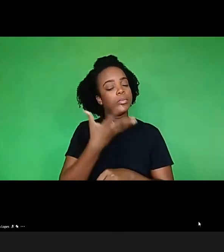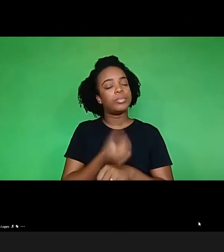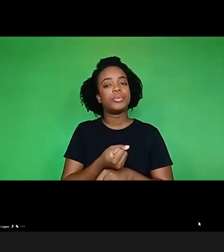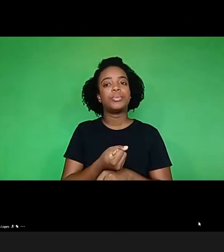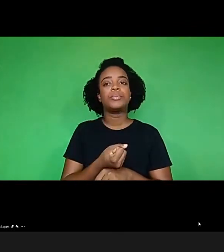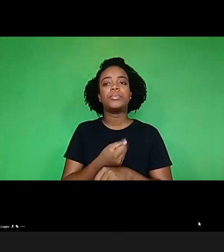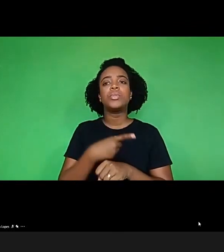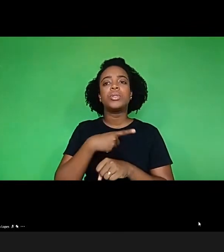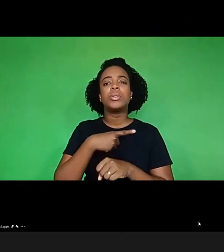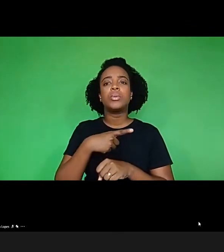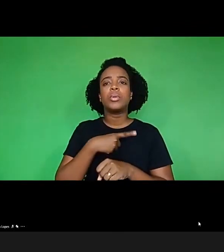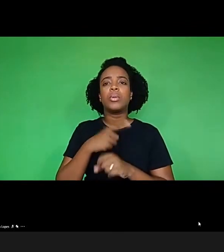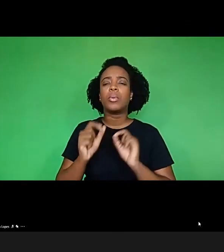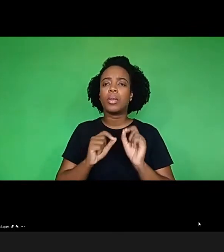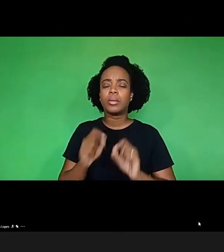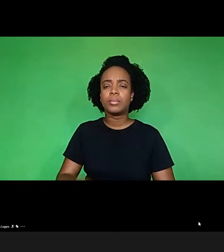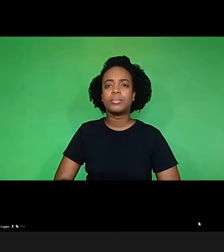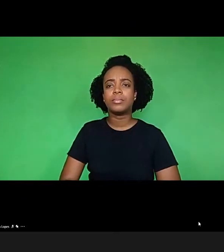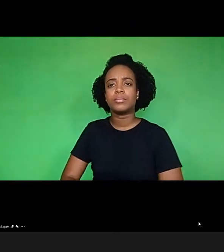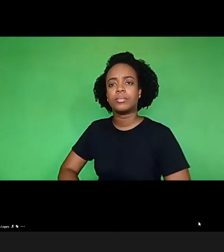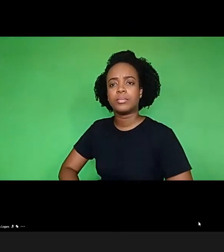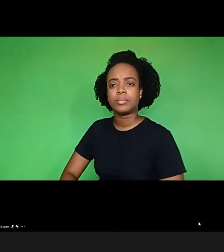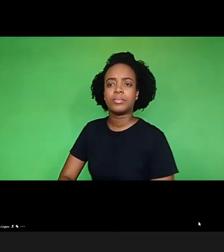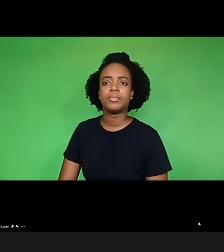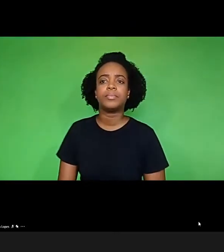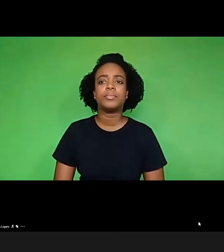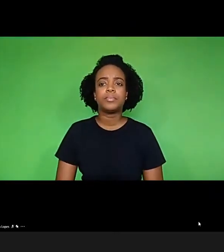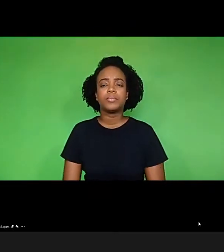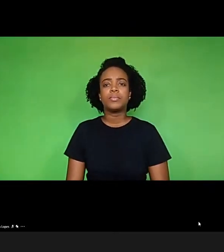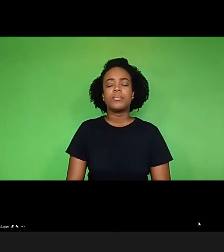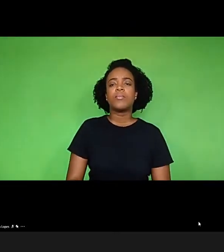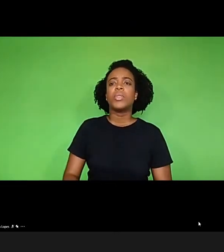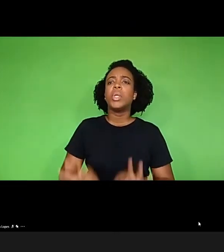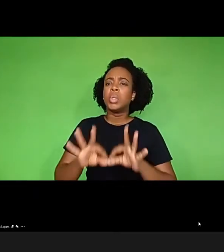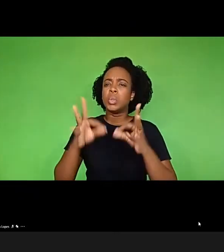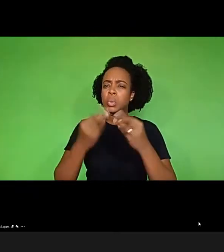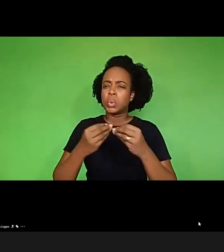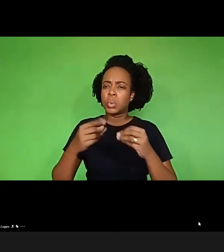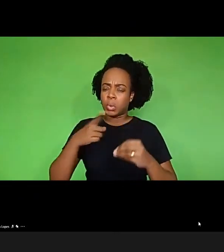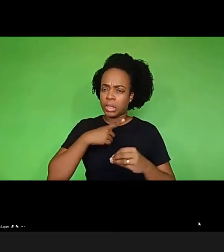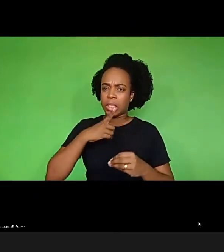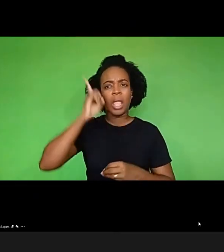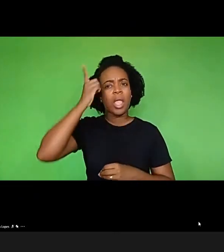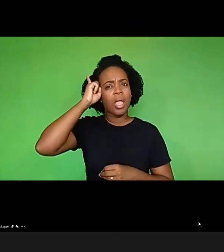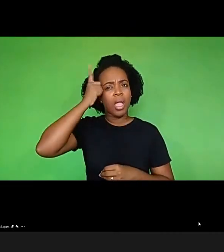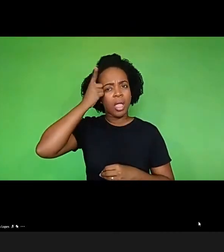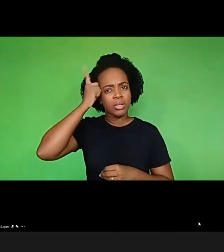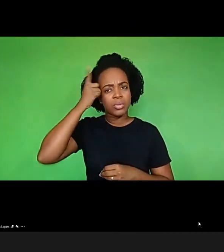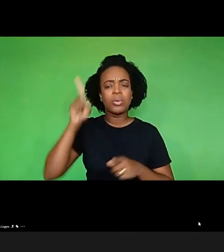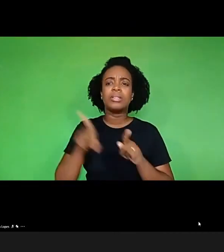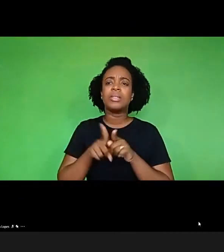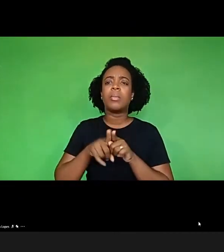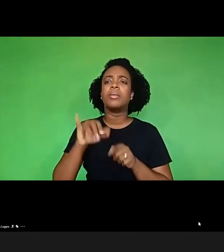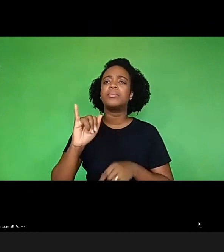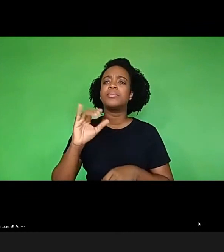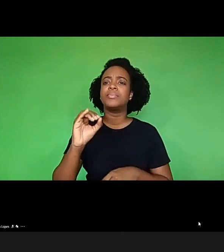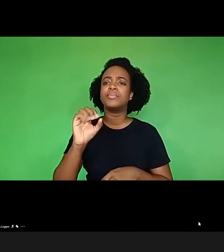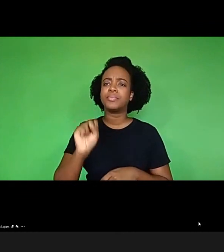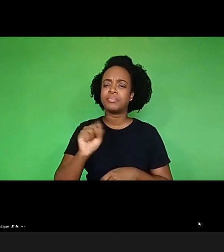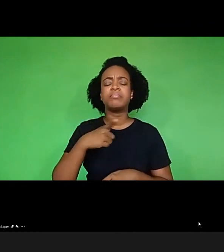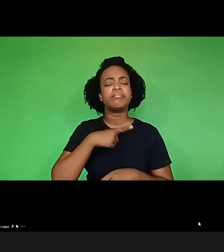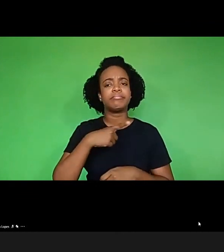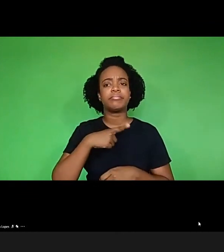acho, todas as plataformas Android e iOS, você pode instalar. E aí você vai conseguir acompanhar o